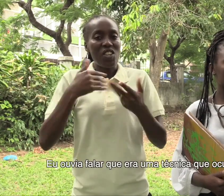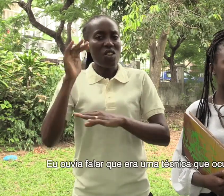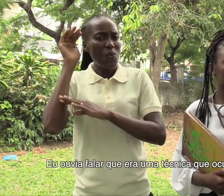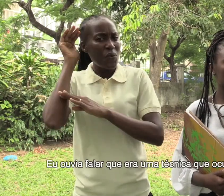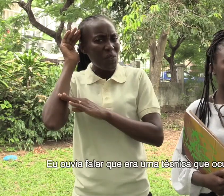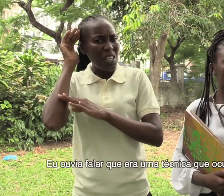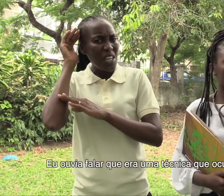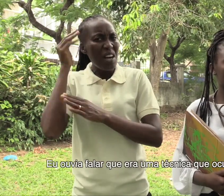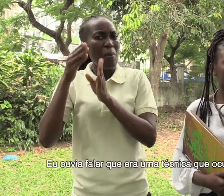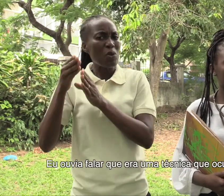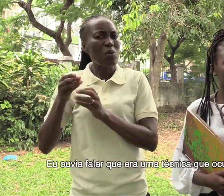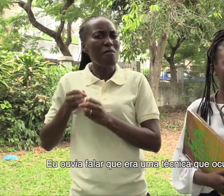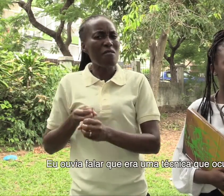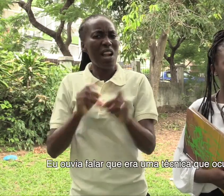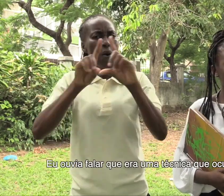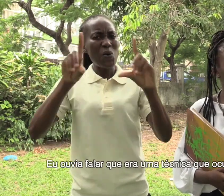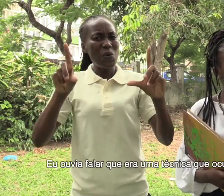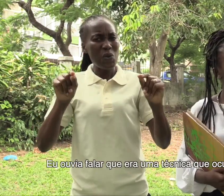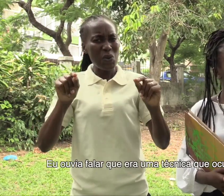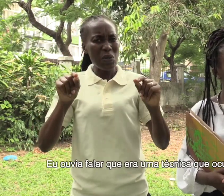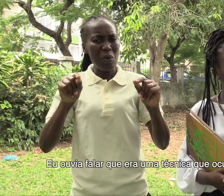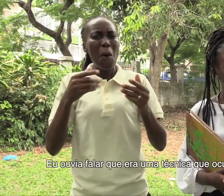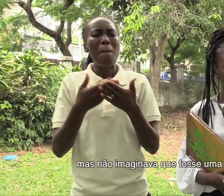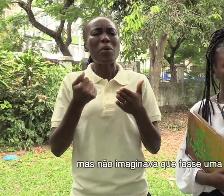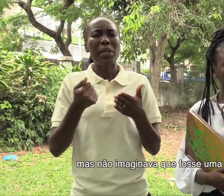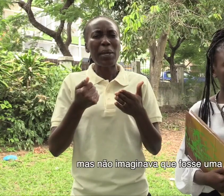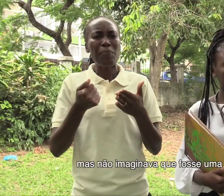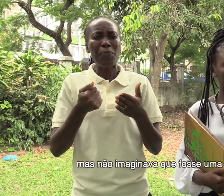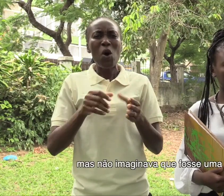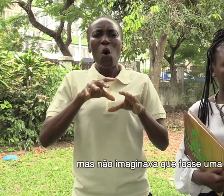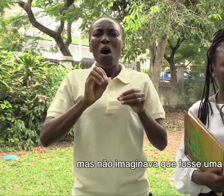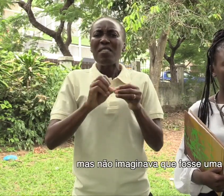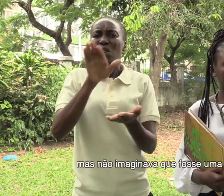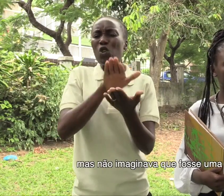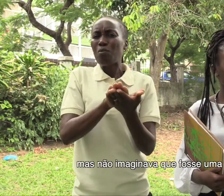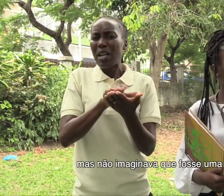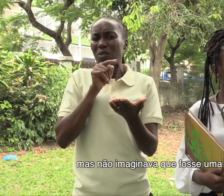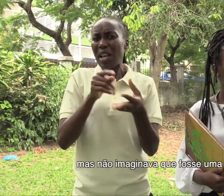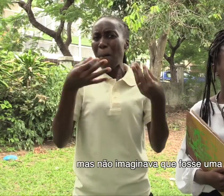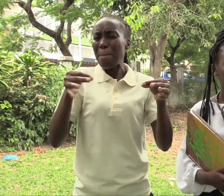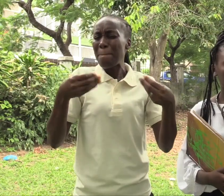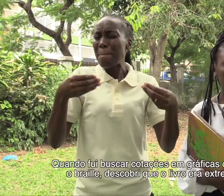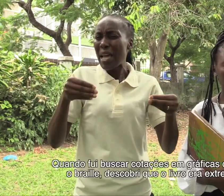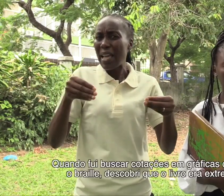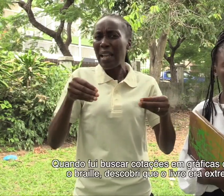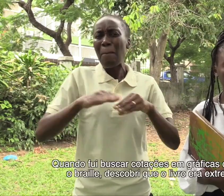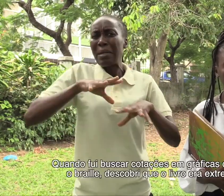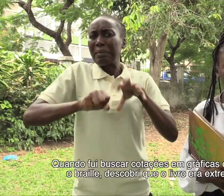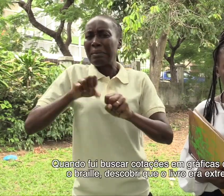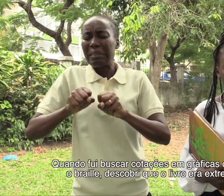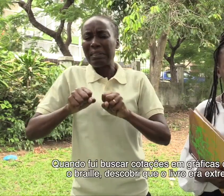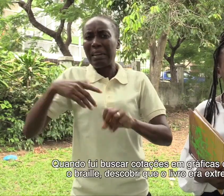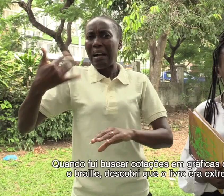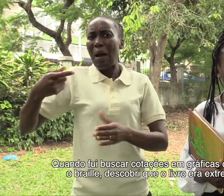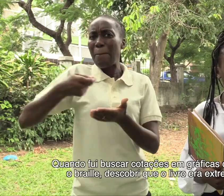que era uma técnica que ocupava muito espaço, mas não imaginava que fosse uma técnica cara. E quando fui